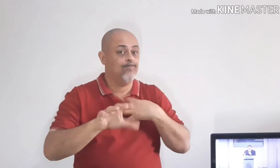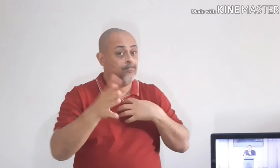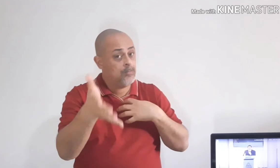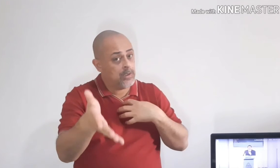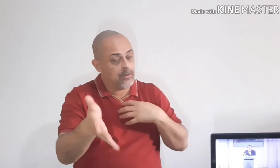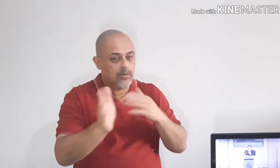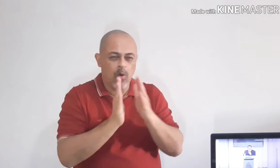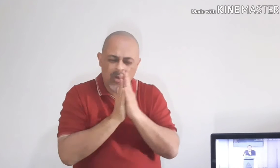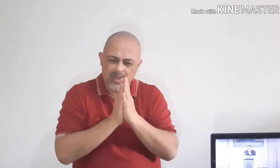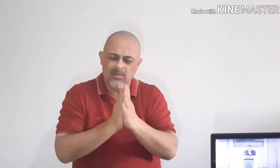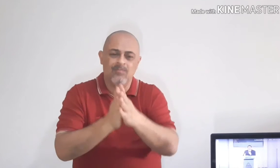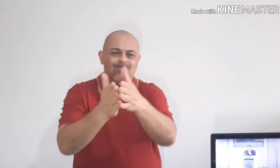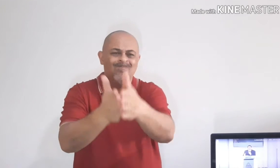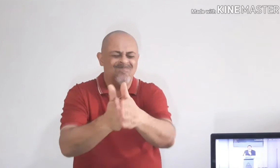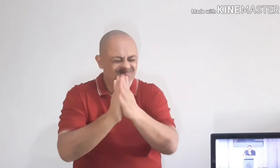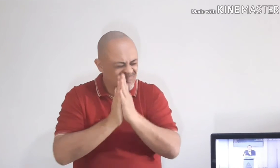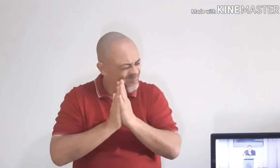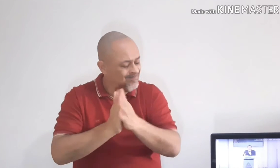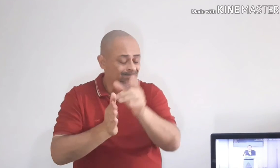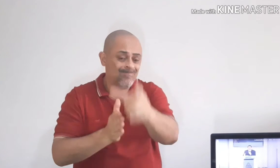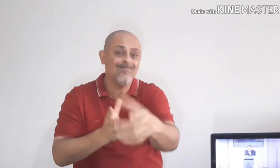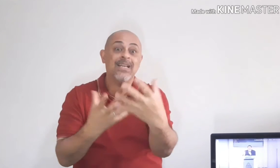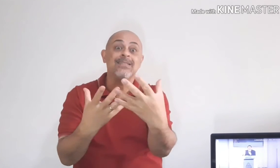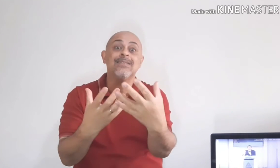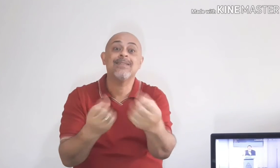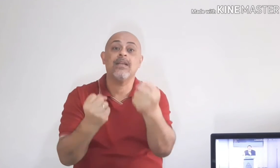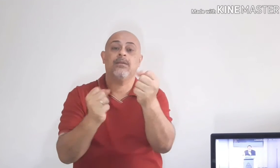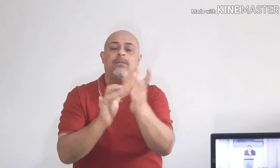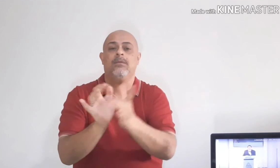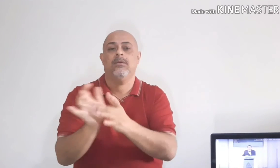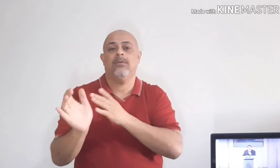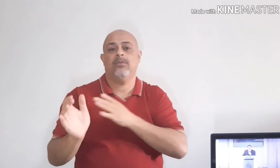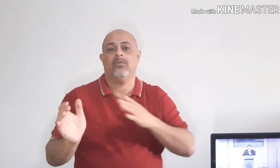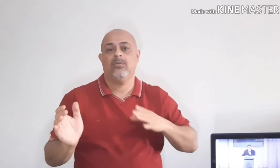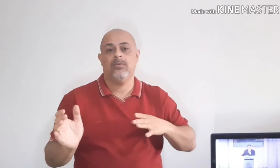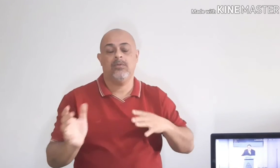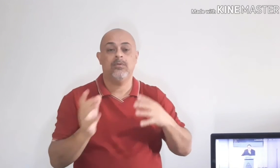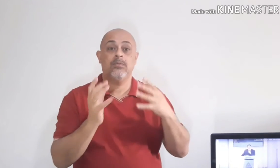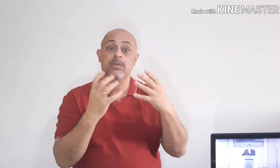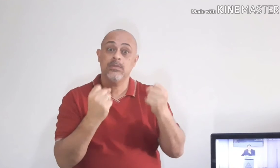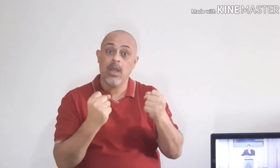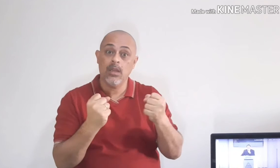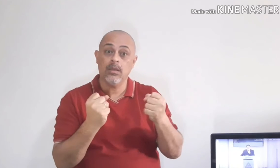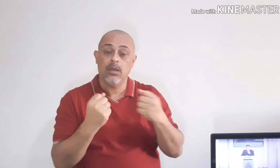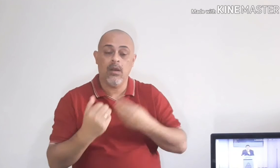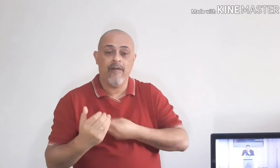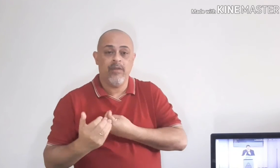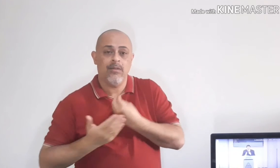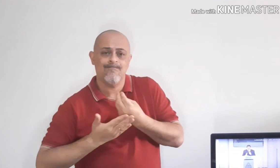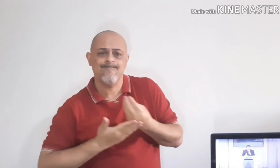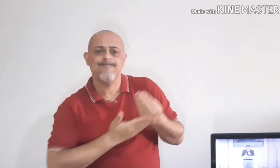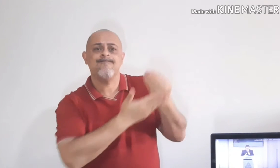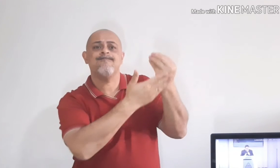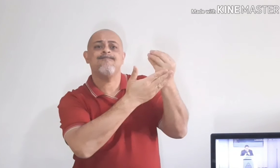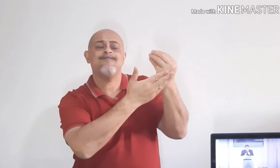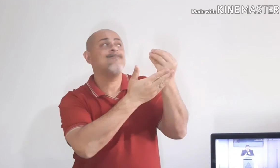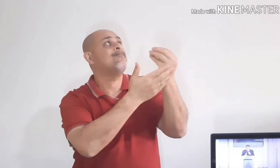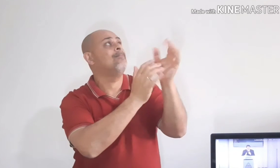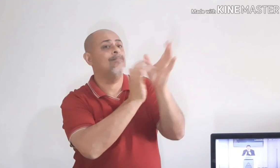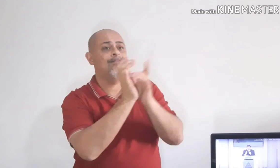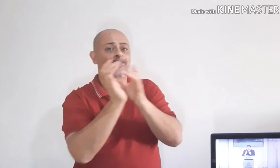entreguem a Jesus como Salvador. Que eles conheçam o bom pastor. Porque o Senhor